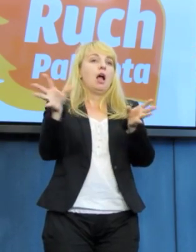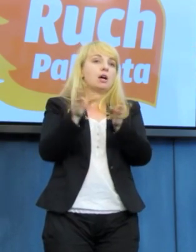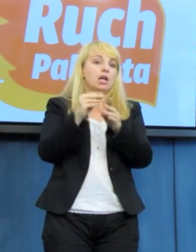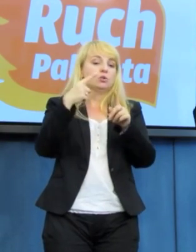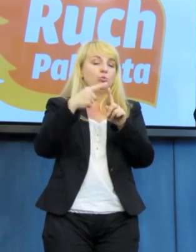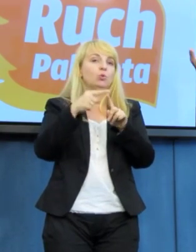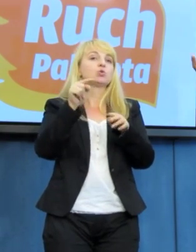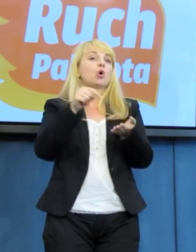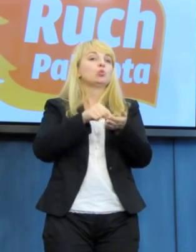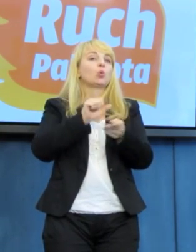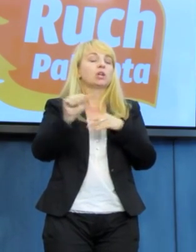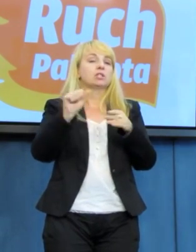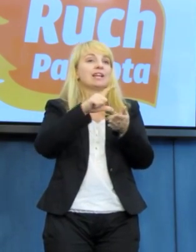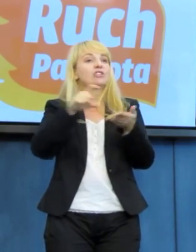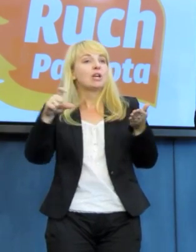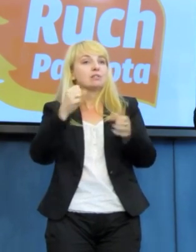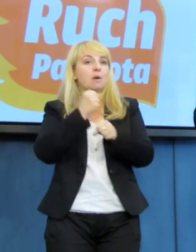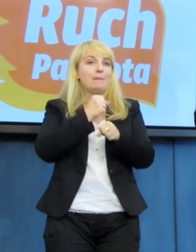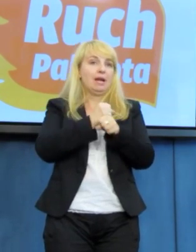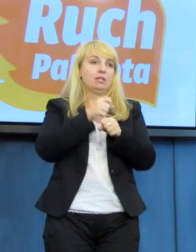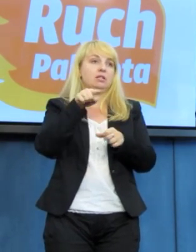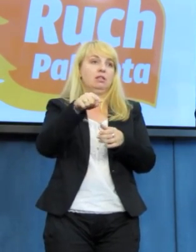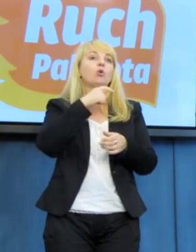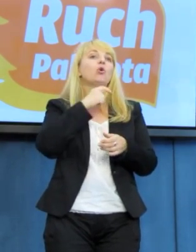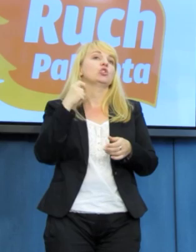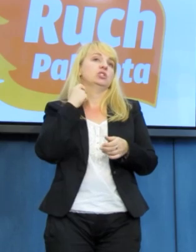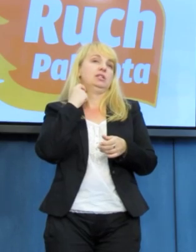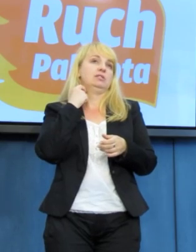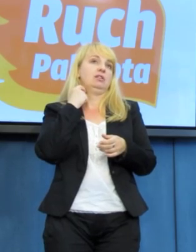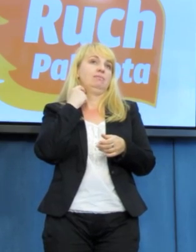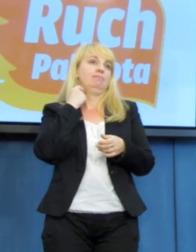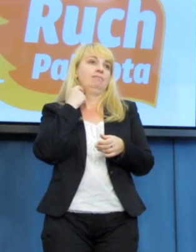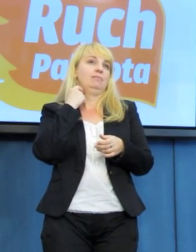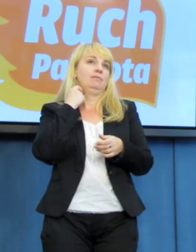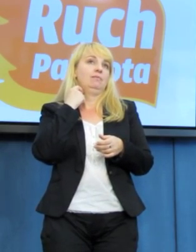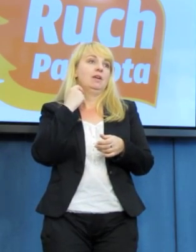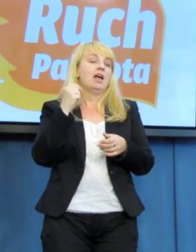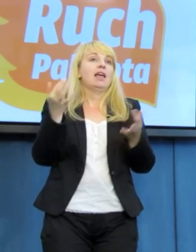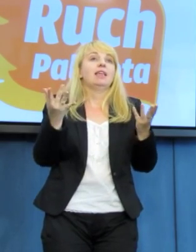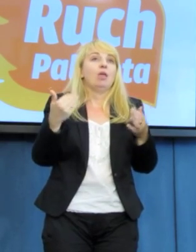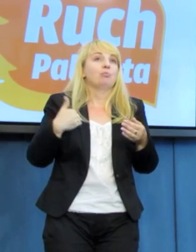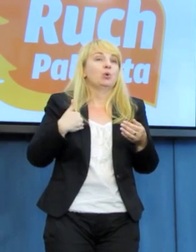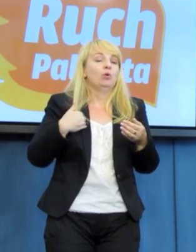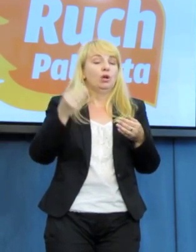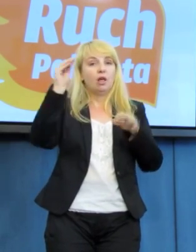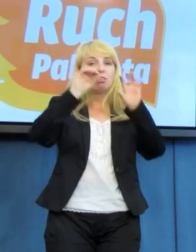zupełnie poza wszelką kontrolą, ten czas jest wliczony do emerytury tych księży.